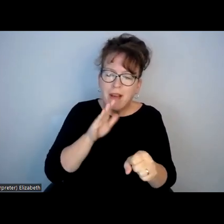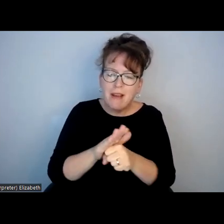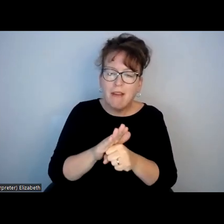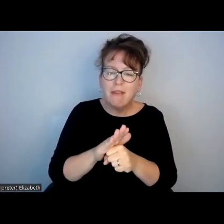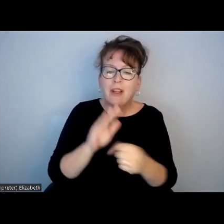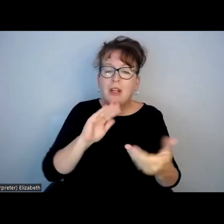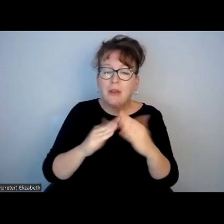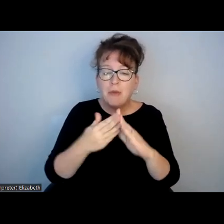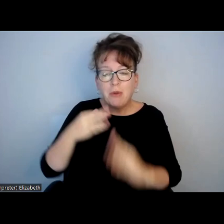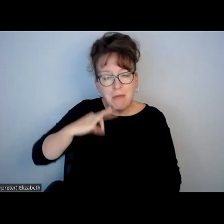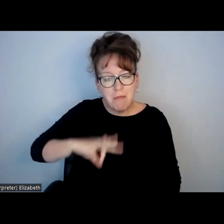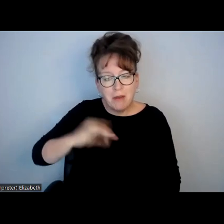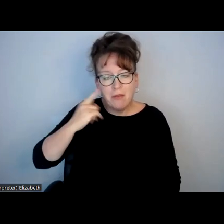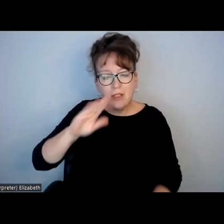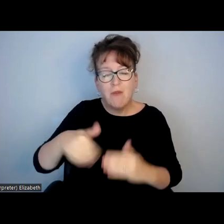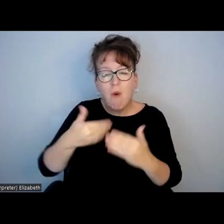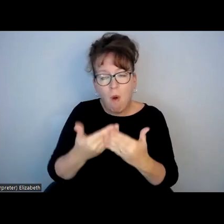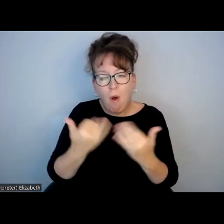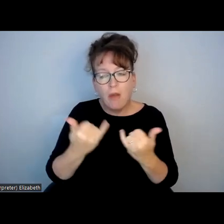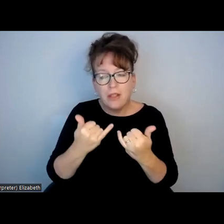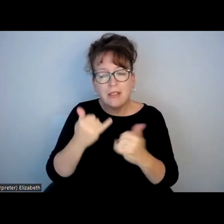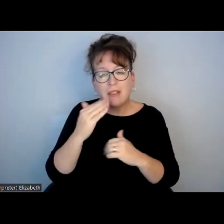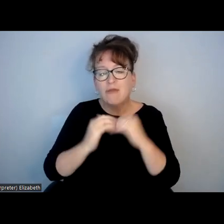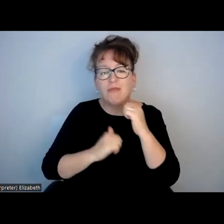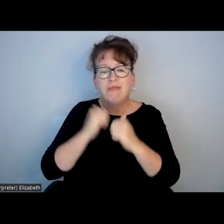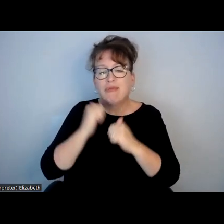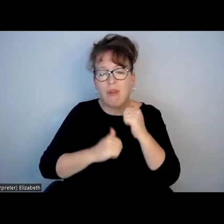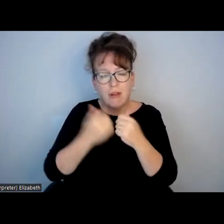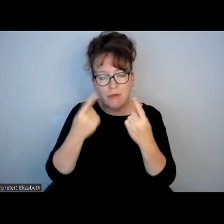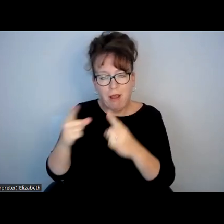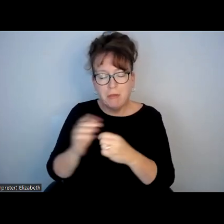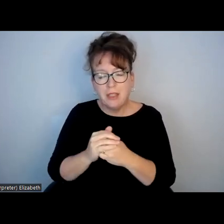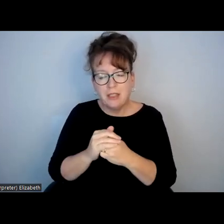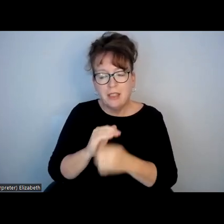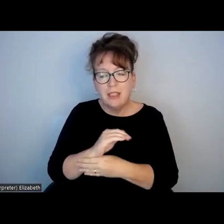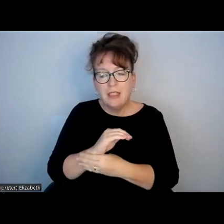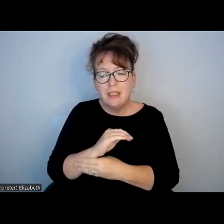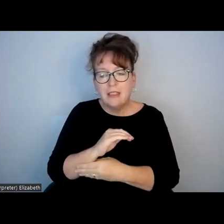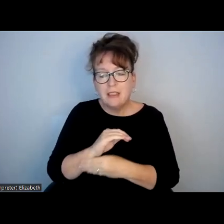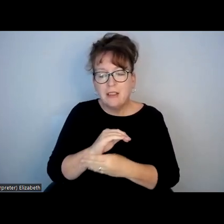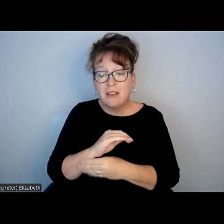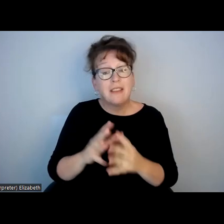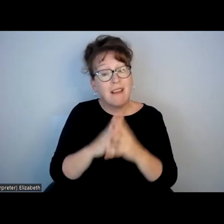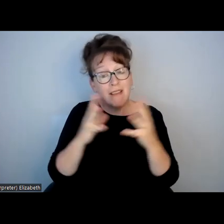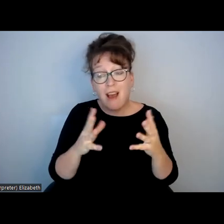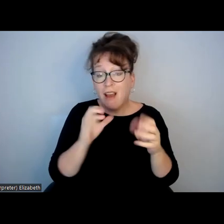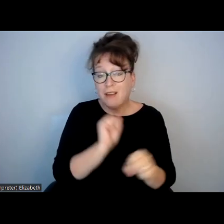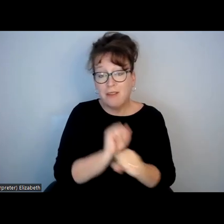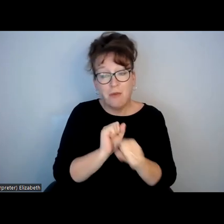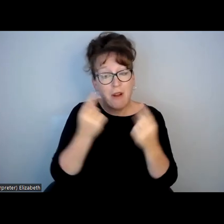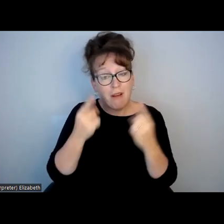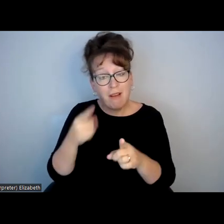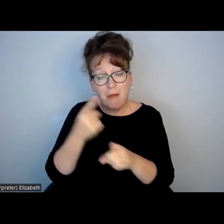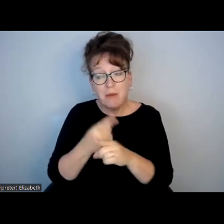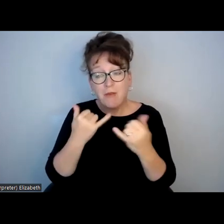eh distintas cosas que Hay ciertos beneficios para las comunidades según se va haciendo estos